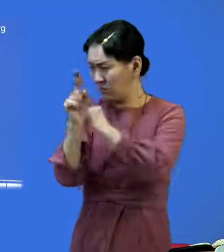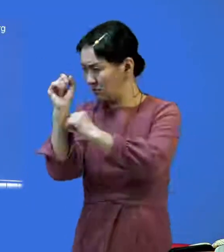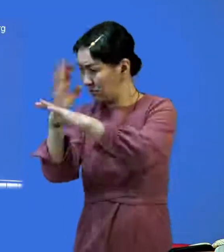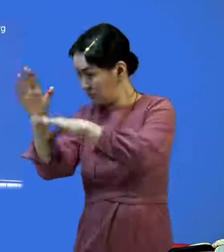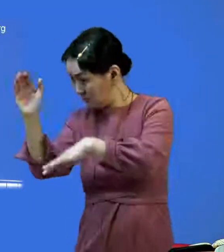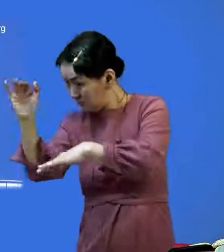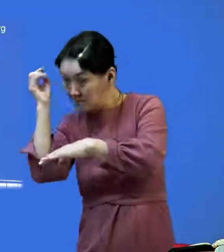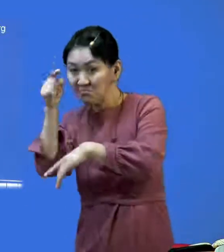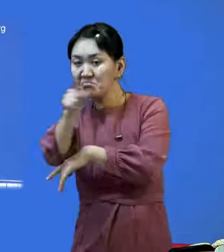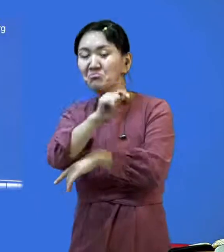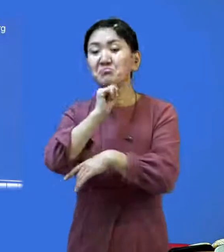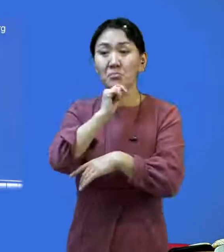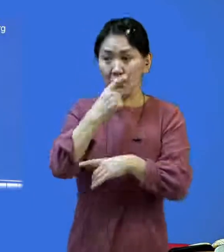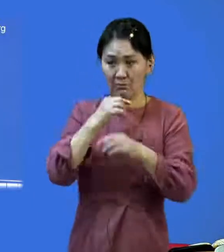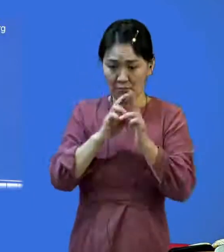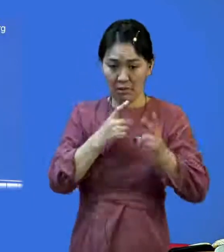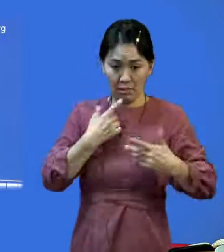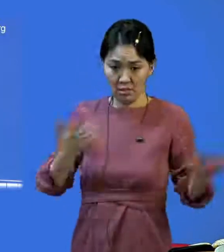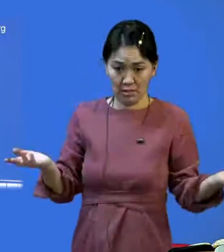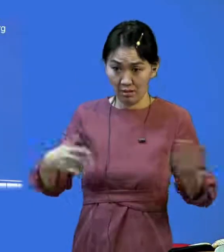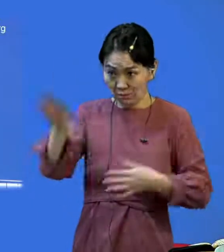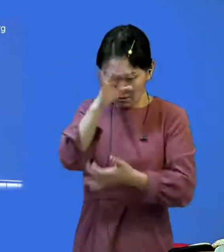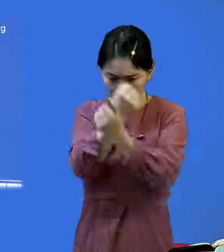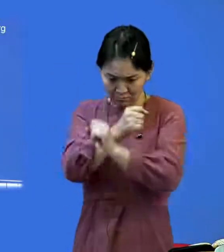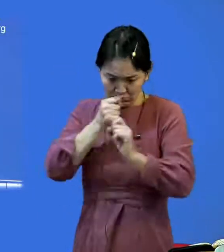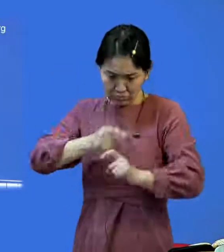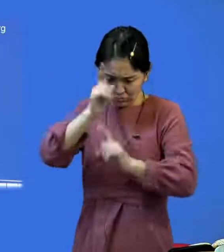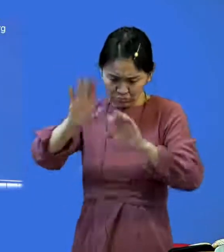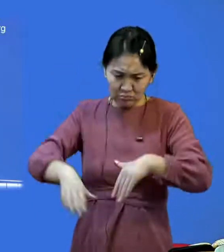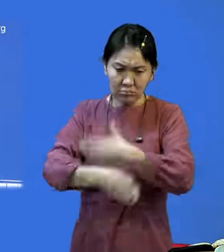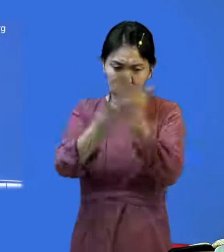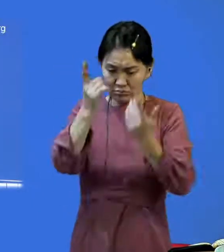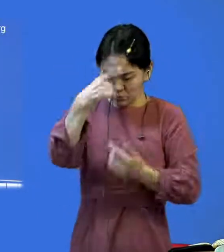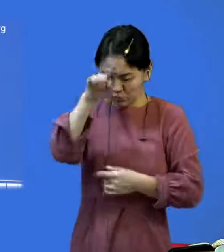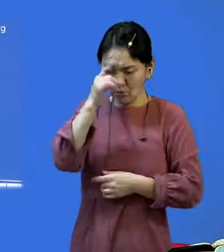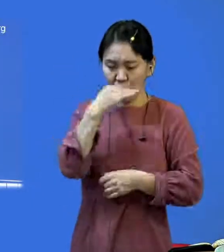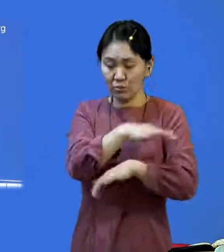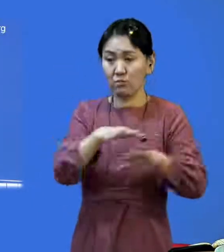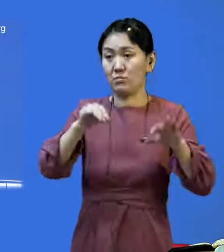А бид бүхэн аврагдж Бурхны хүүхэд болчихсон.